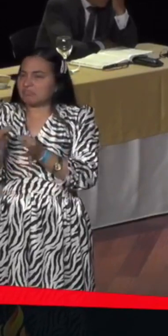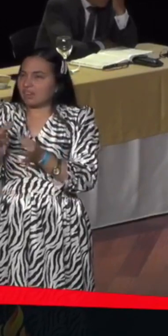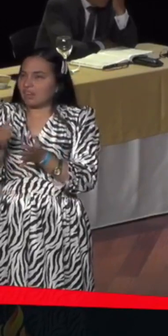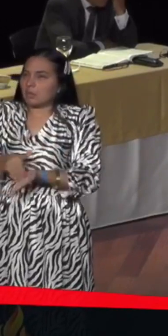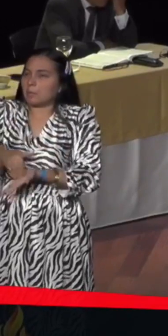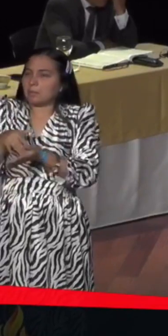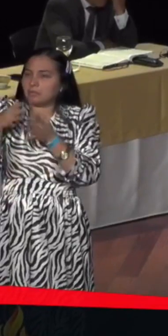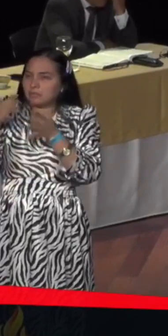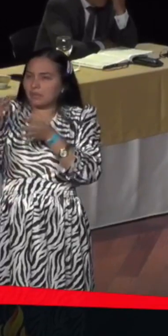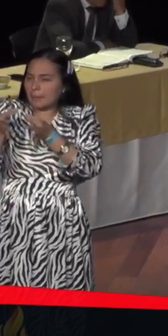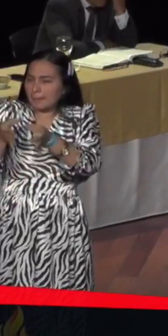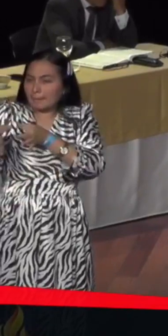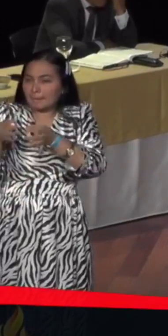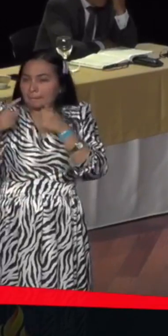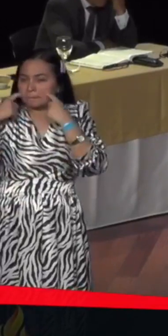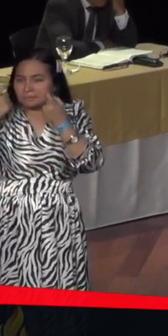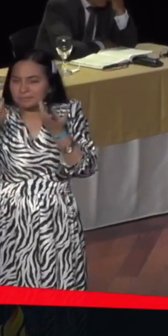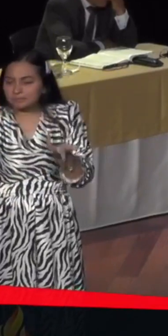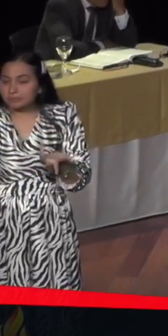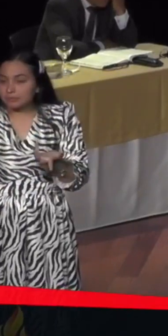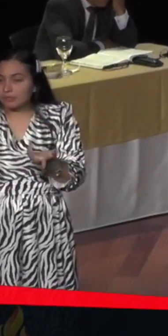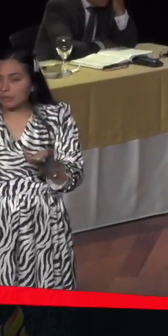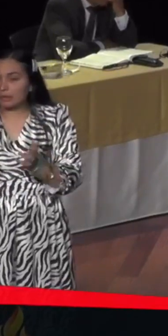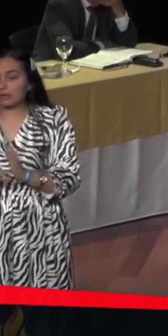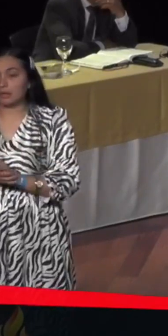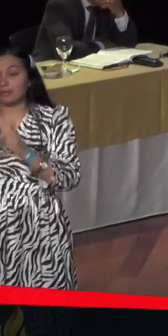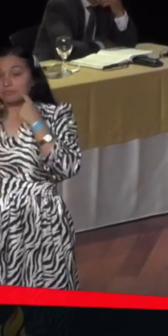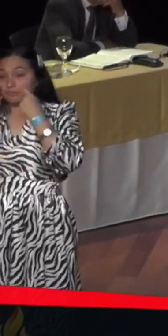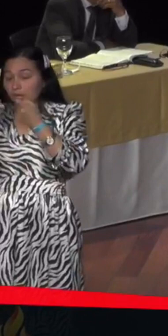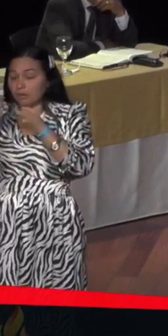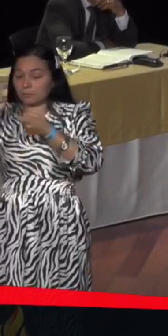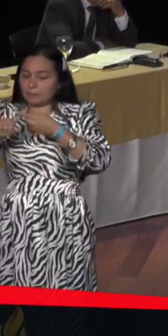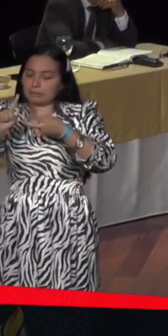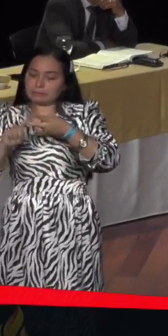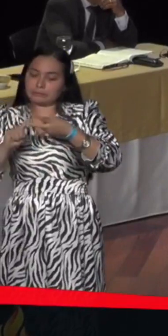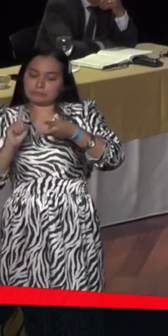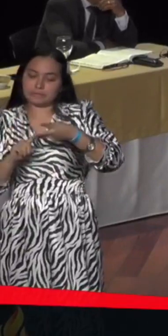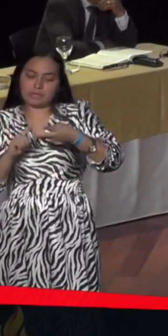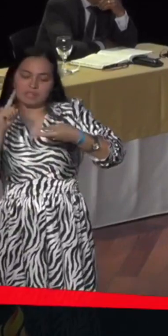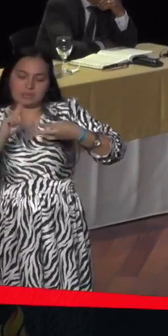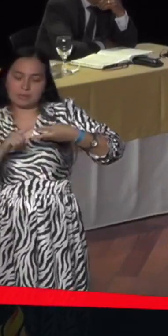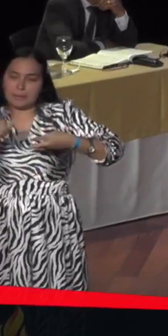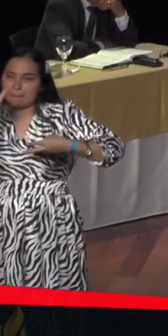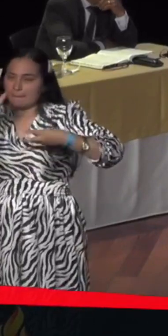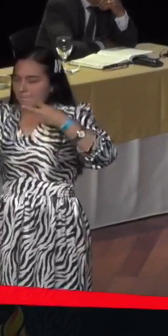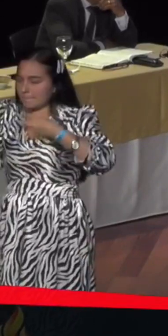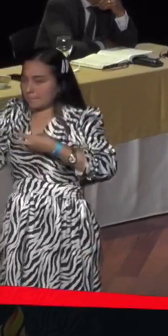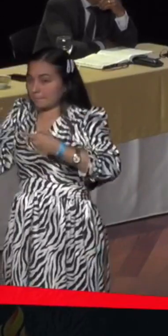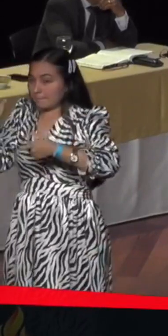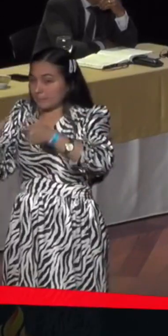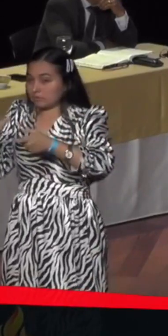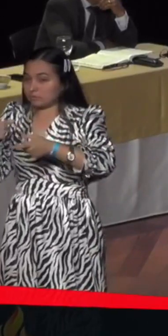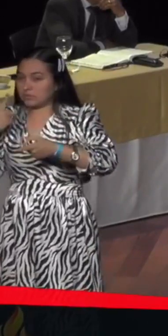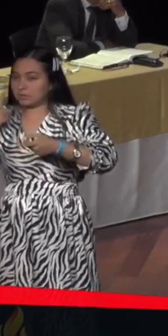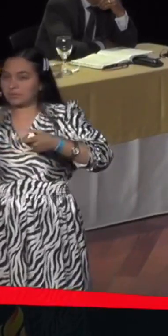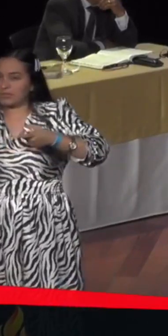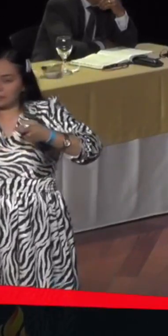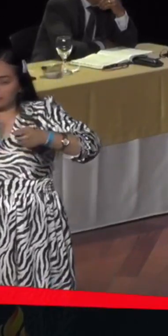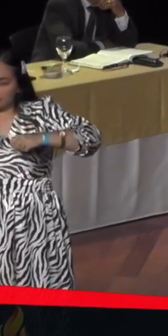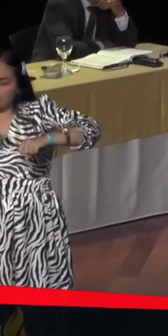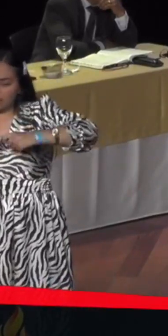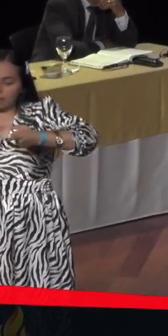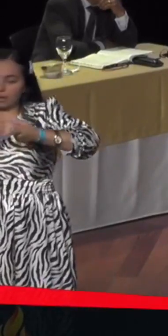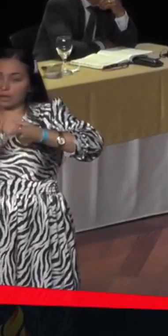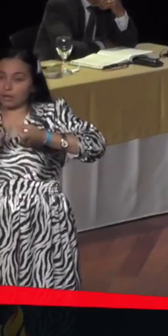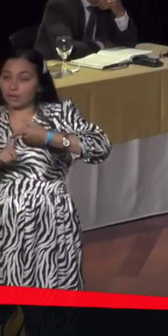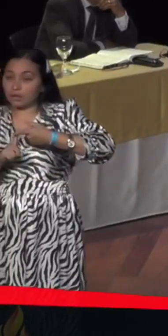acciones. Cuando hay pecado, la gente lo niega, lo justifica. O tres, que es la mejor, lo confiesan.